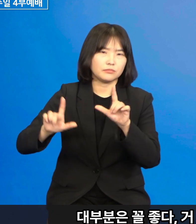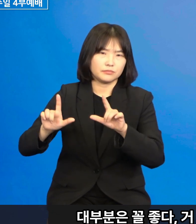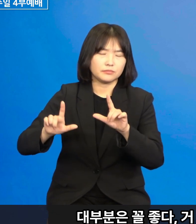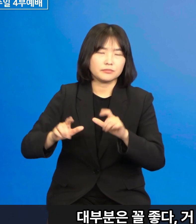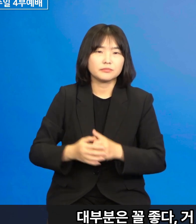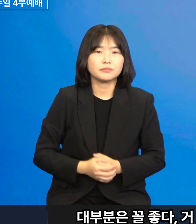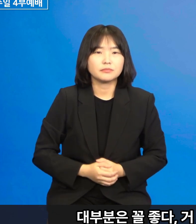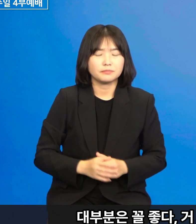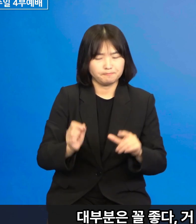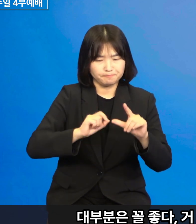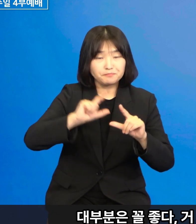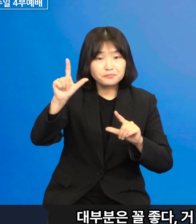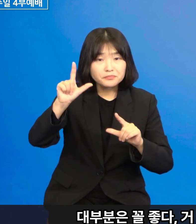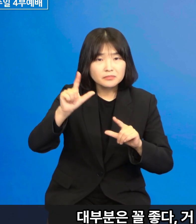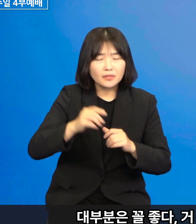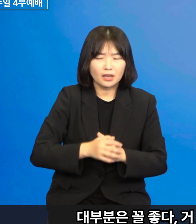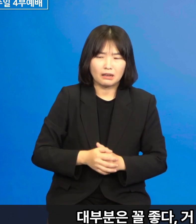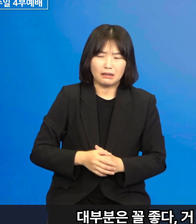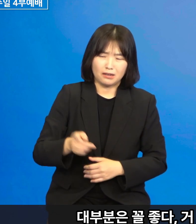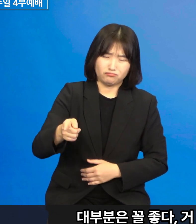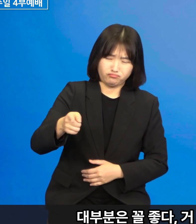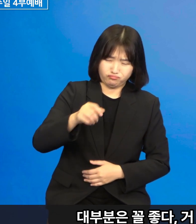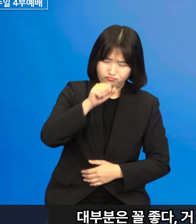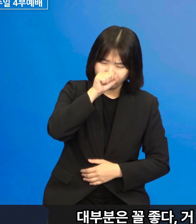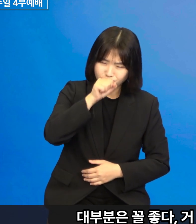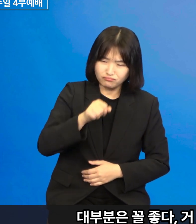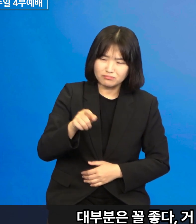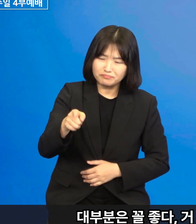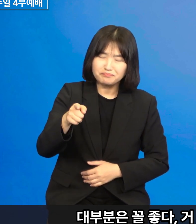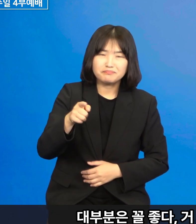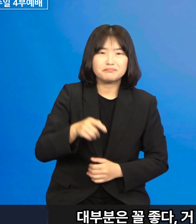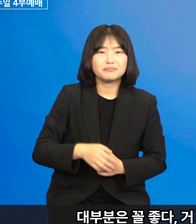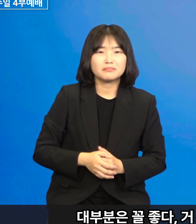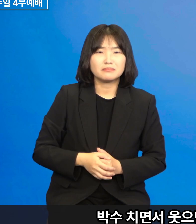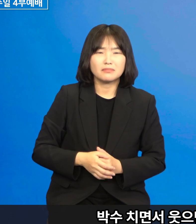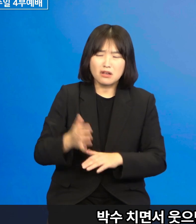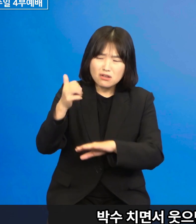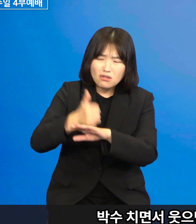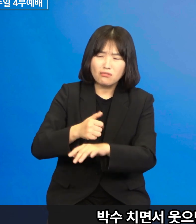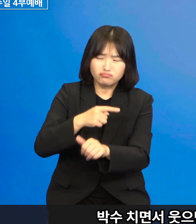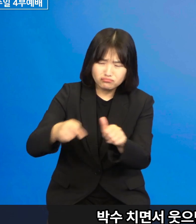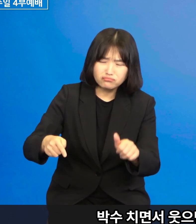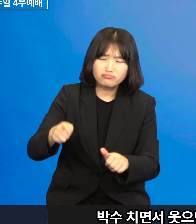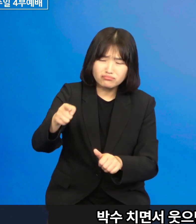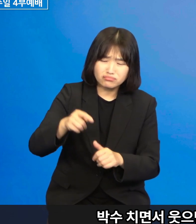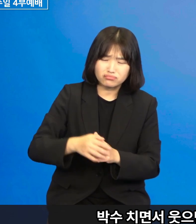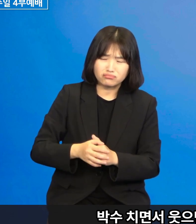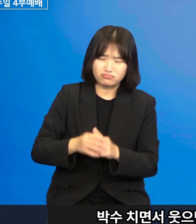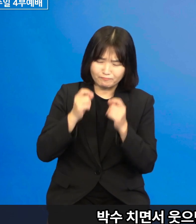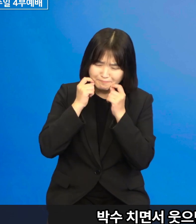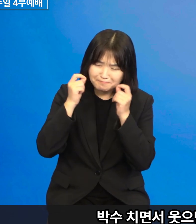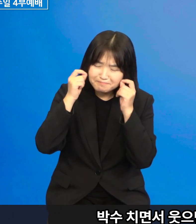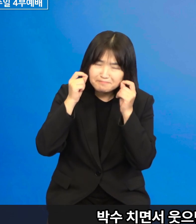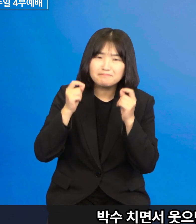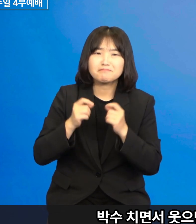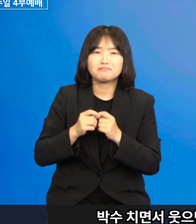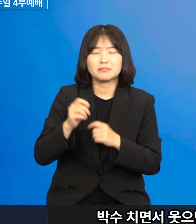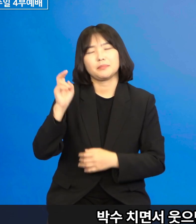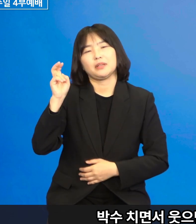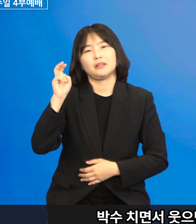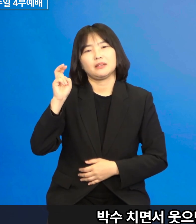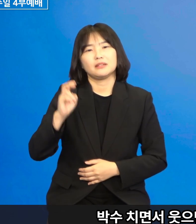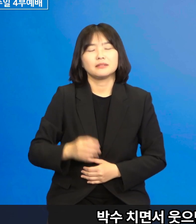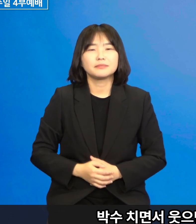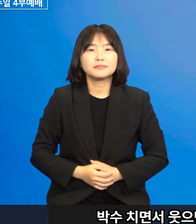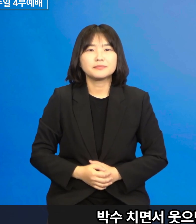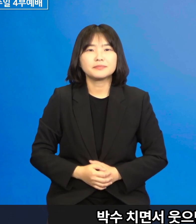대부분은 야, 꼴 좋다, 거 봐라, 결국 저렇게 되는구나, 박수 치면서 웃으면서 뭐 그랬을 거라고요.